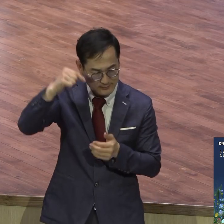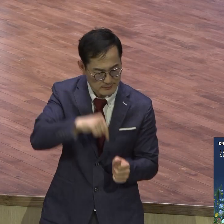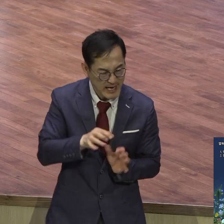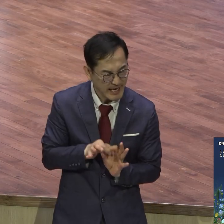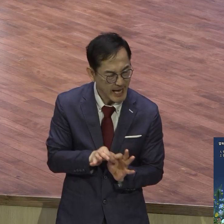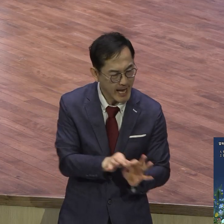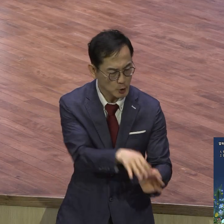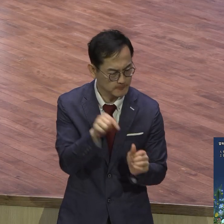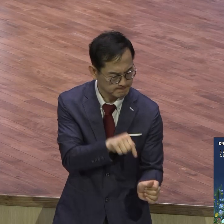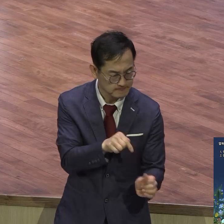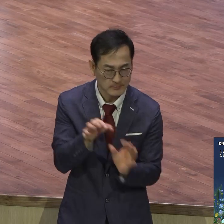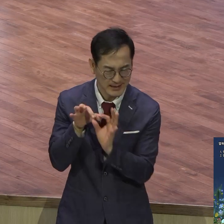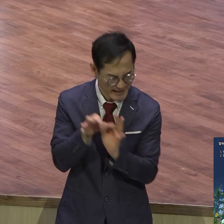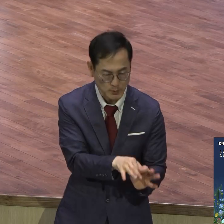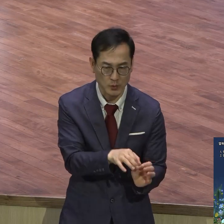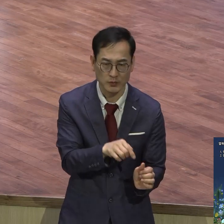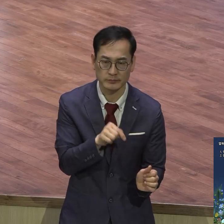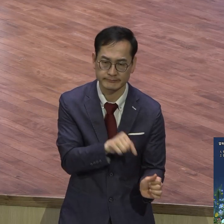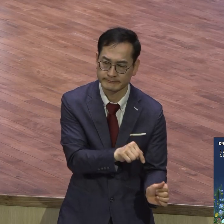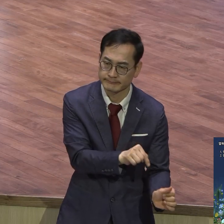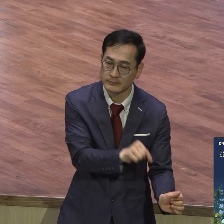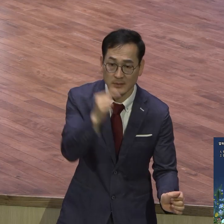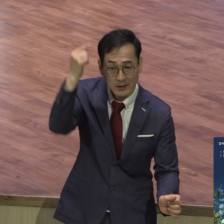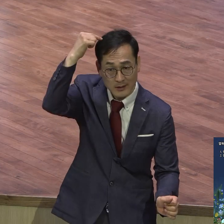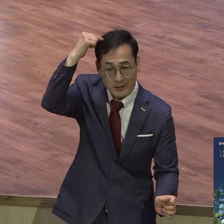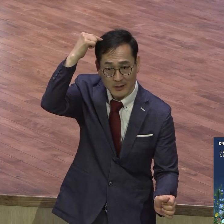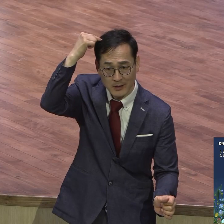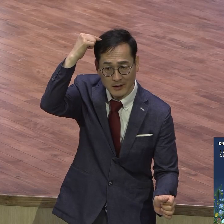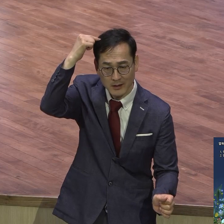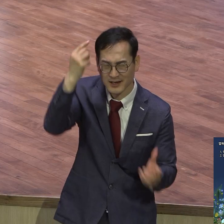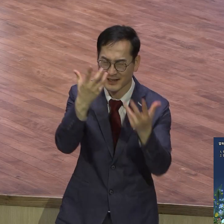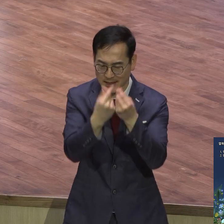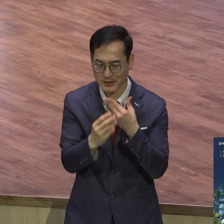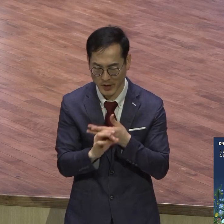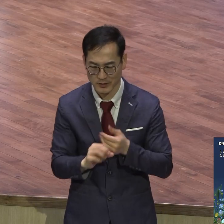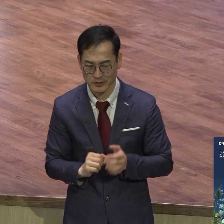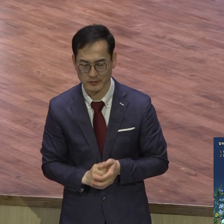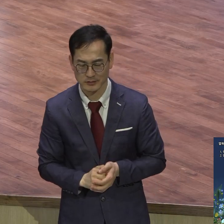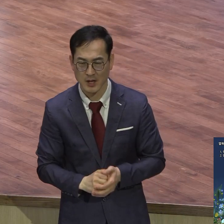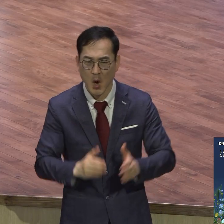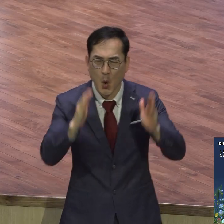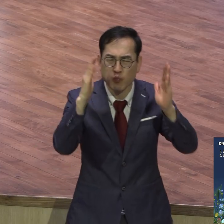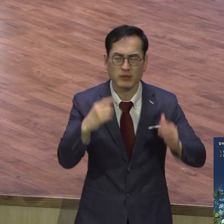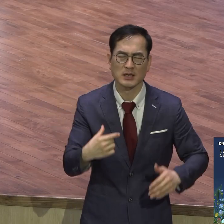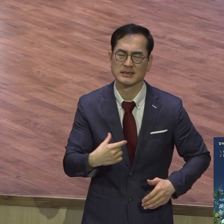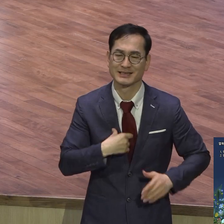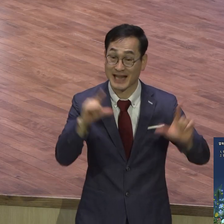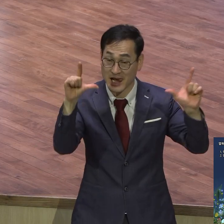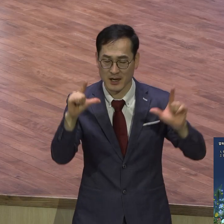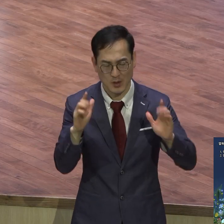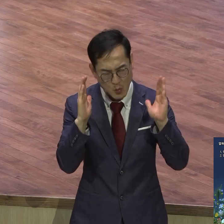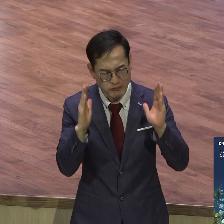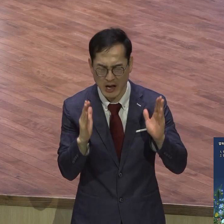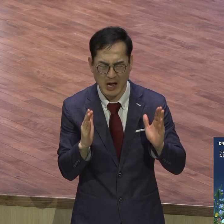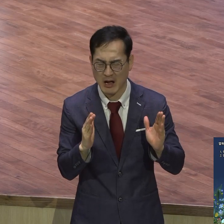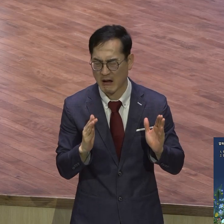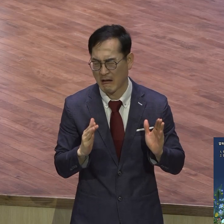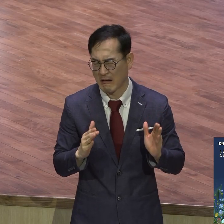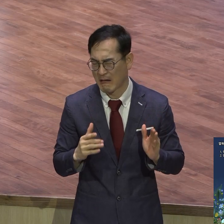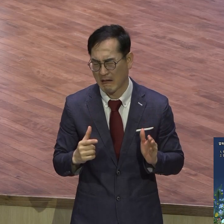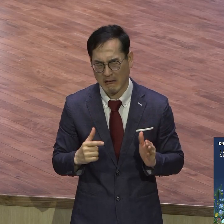한다. 그 말이 예를 들면 유난히 공부하기 싫은 날이 있어요. 공부하기